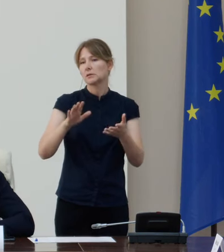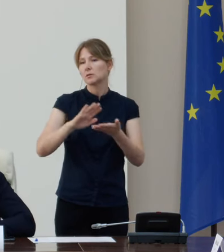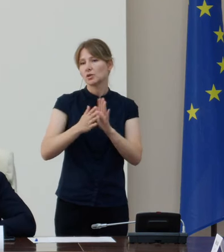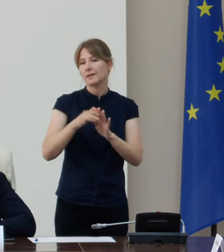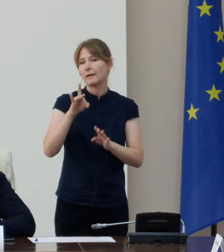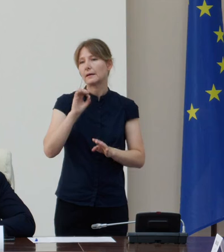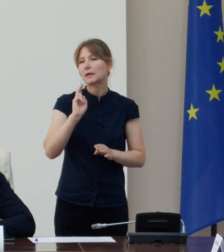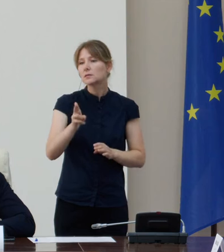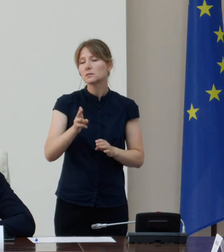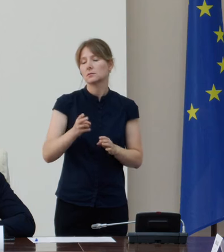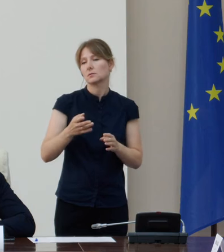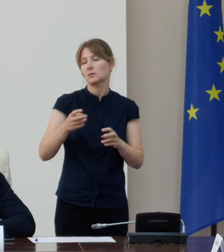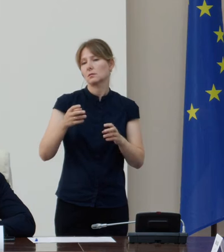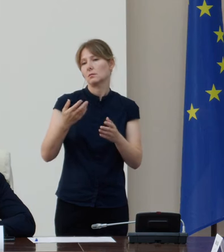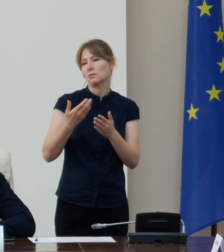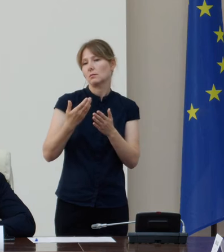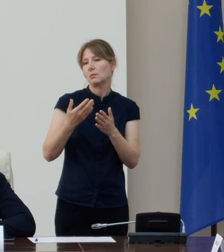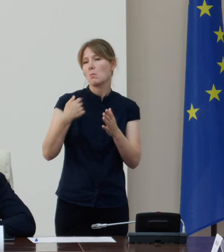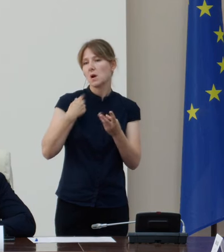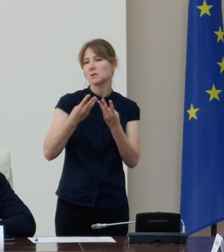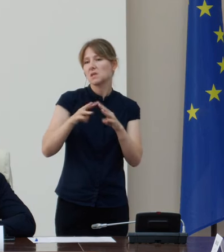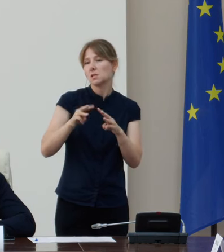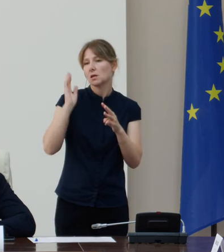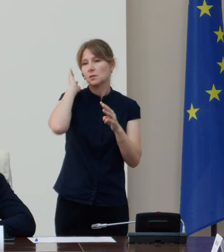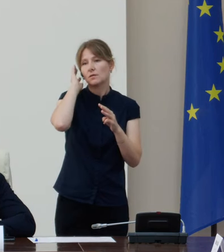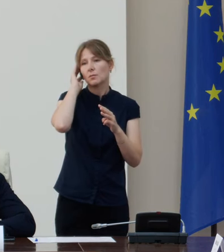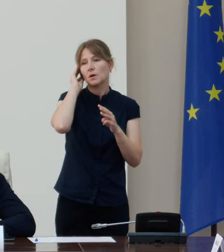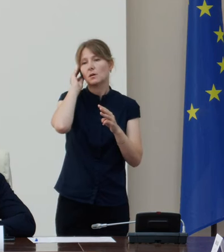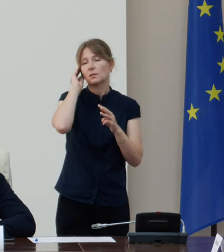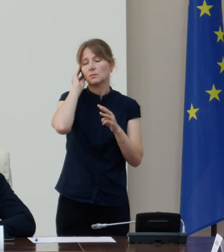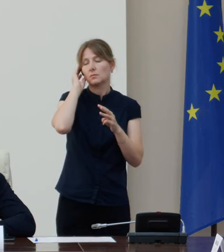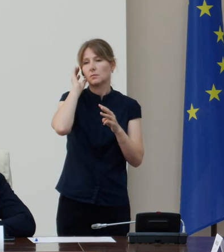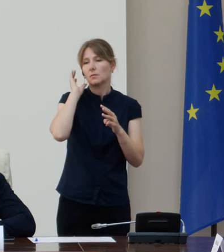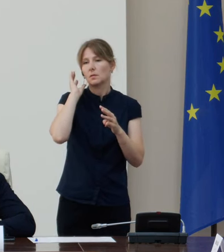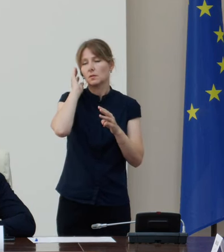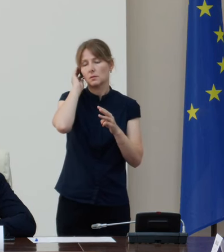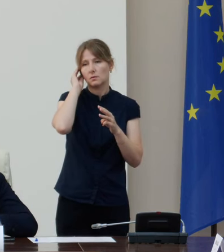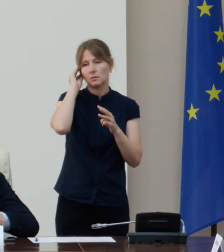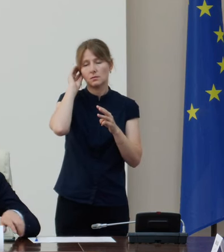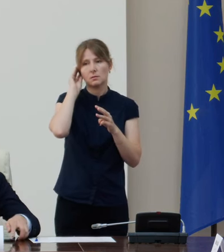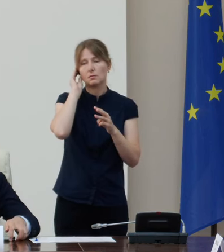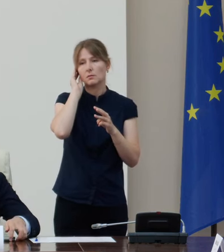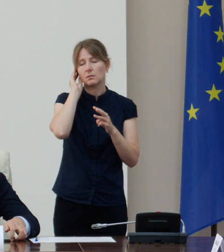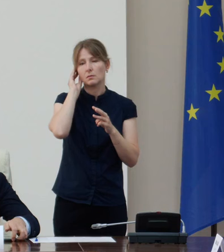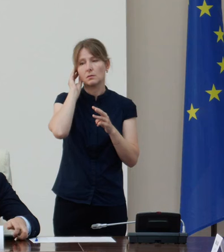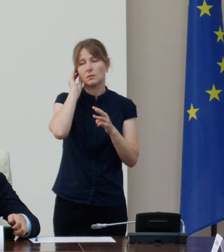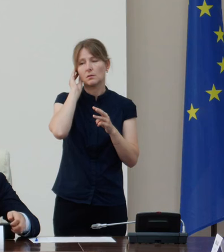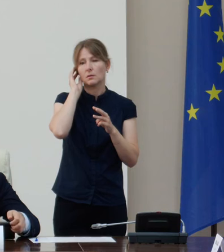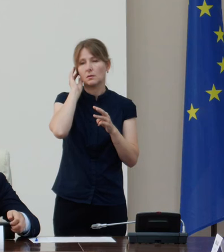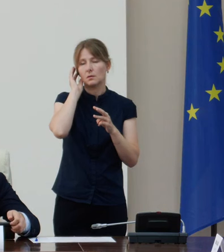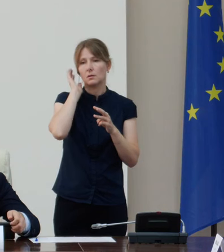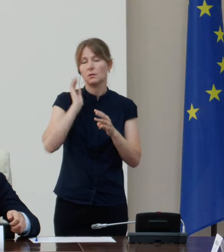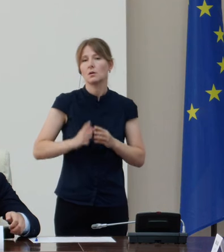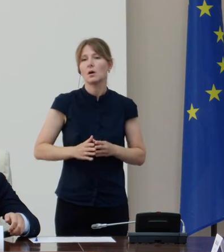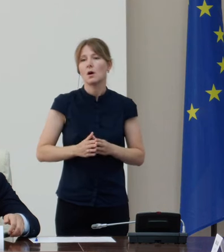Moldova. UNICEF împreună cu Ministerul am reușit să creăm o serie de sesiuni de instruire pentru mai mulți lucrători